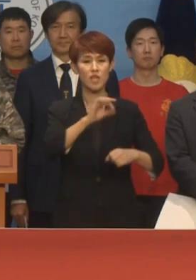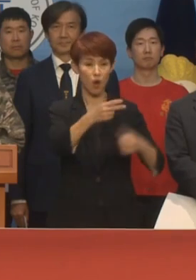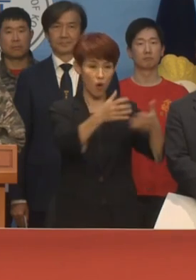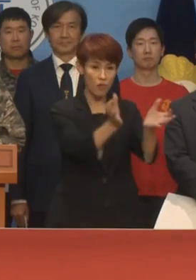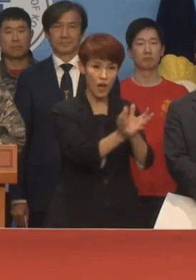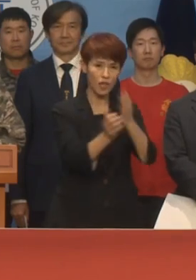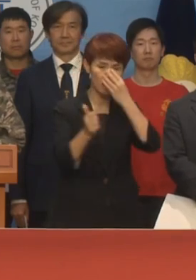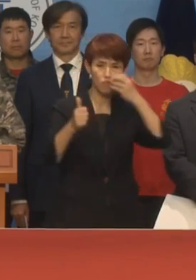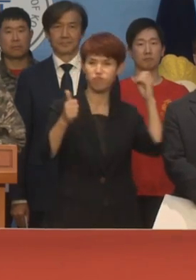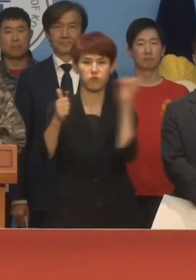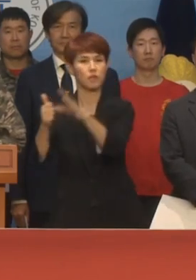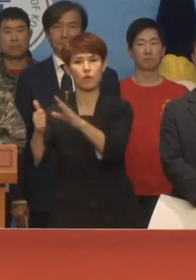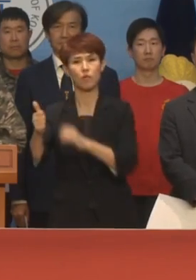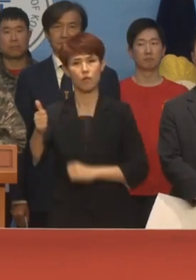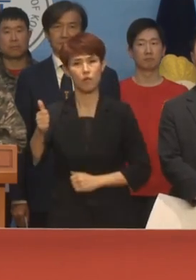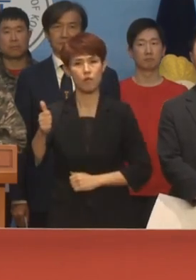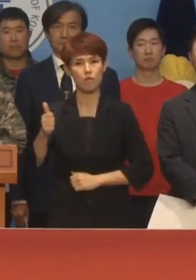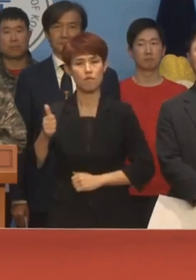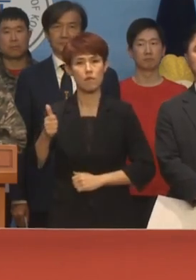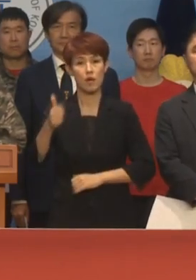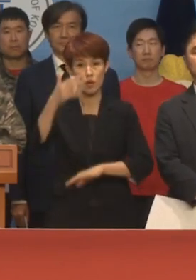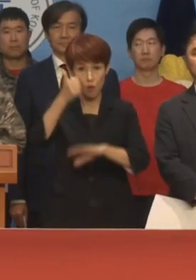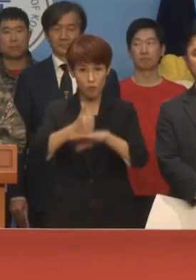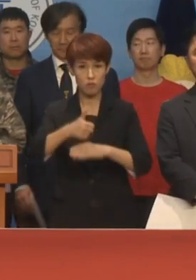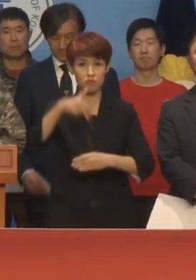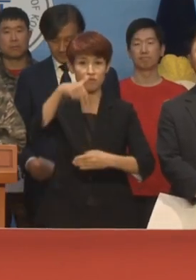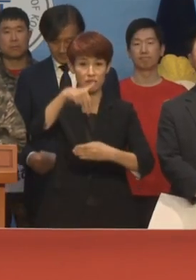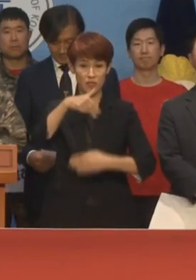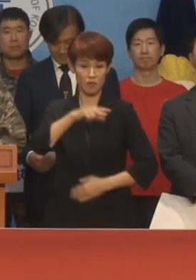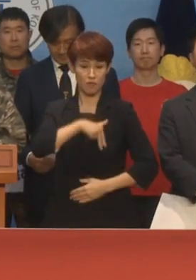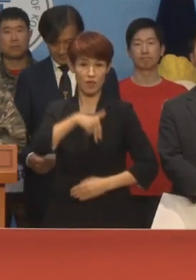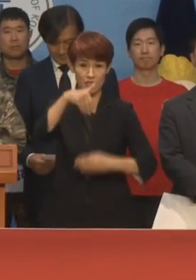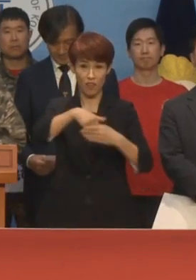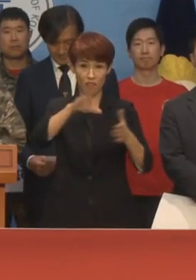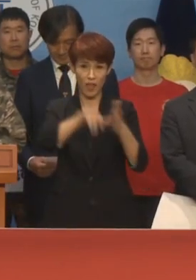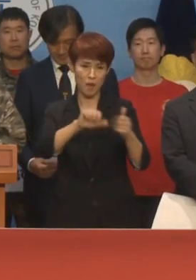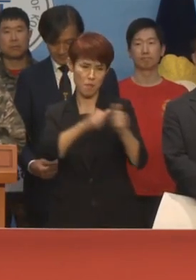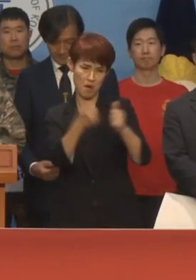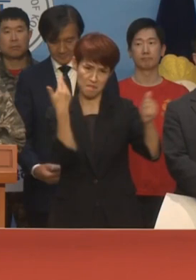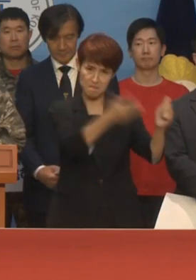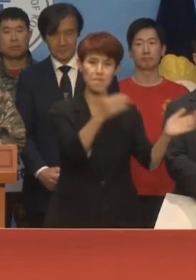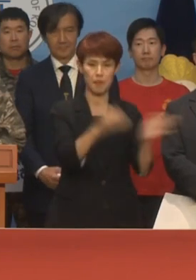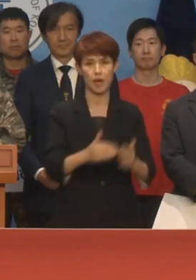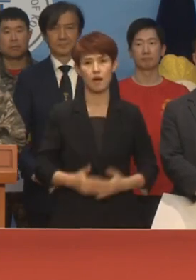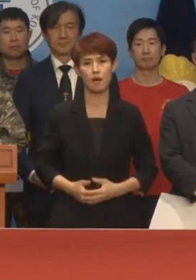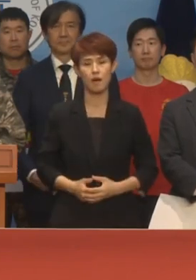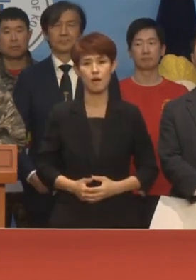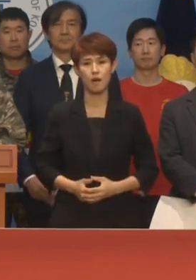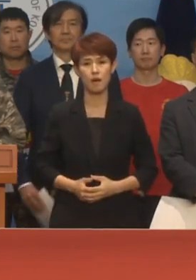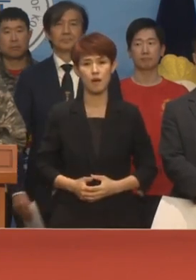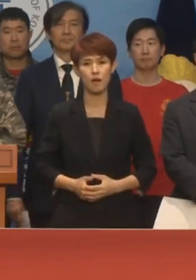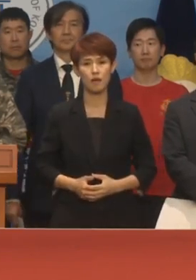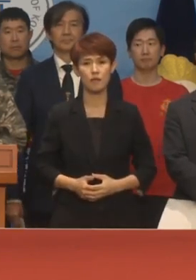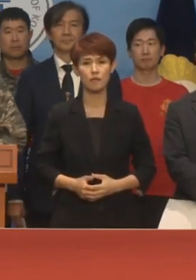무시했고 처참하게 심판받았습니다. 이 일로 정권을 넘어